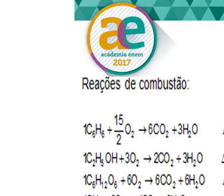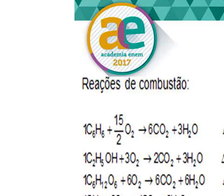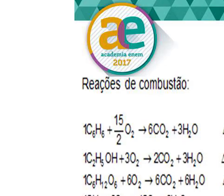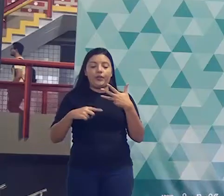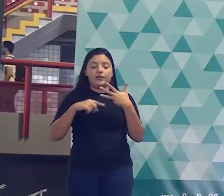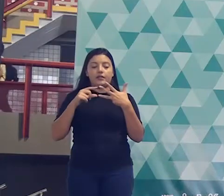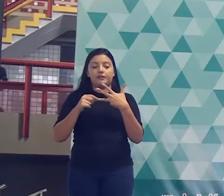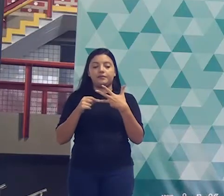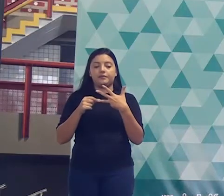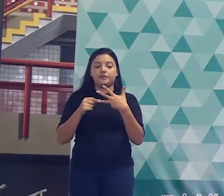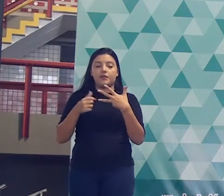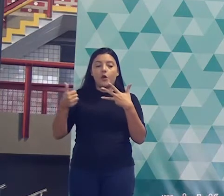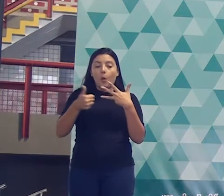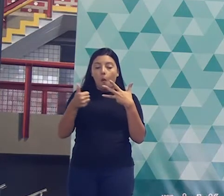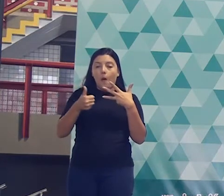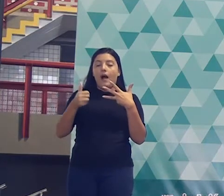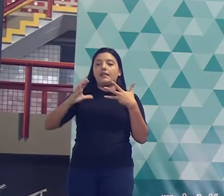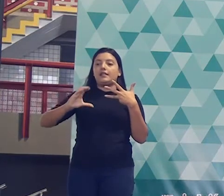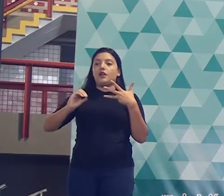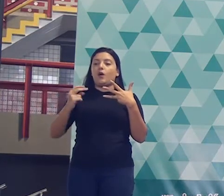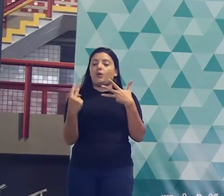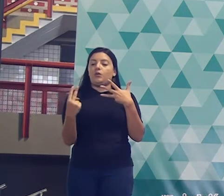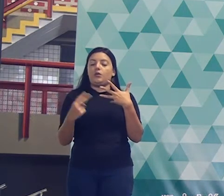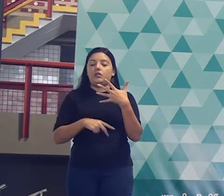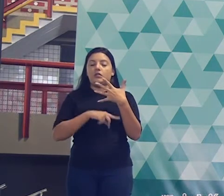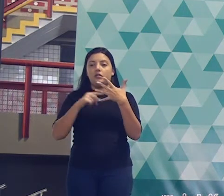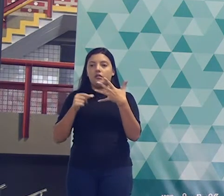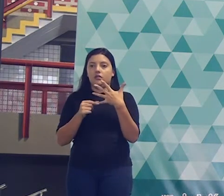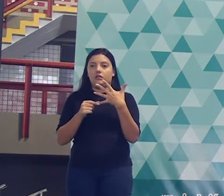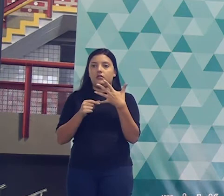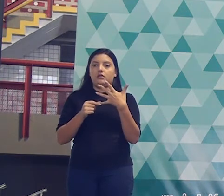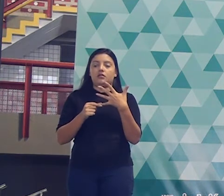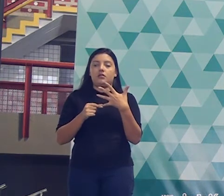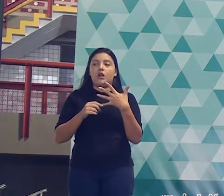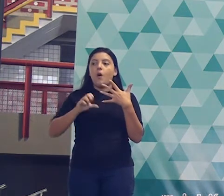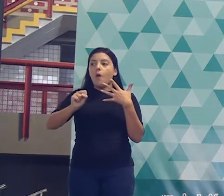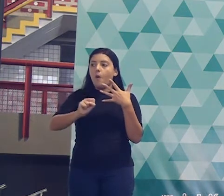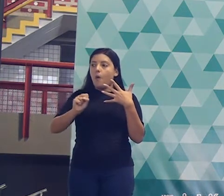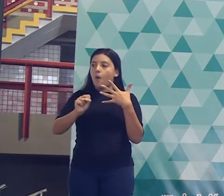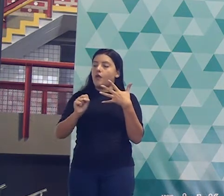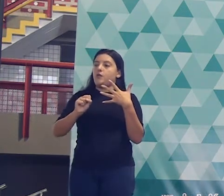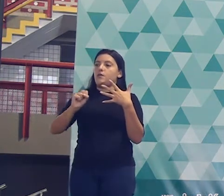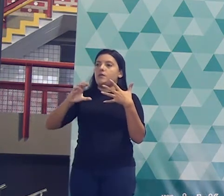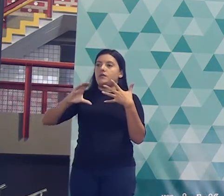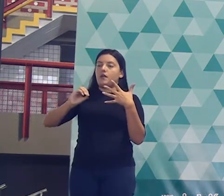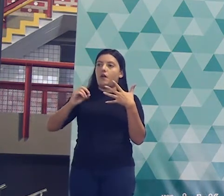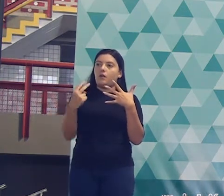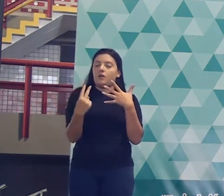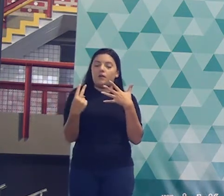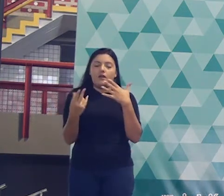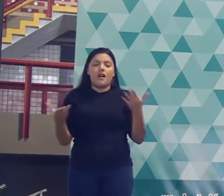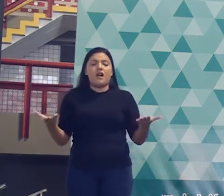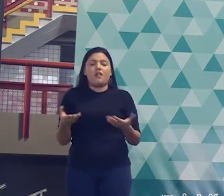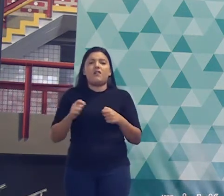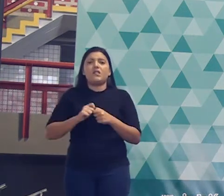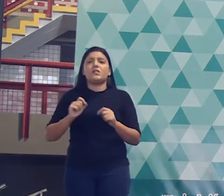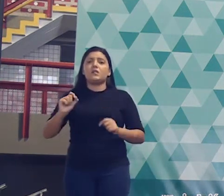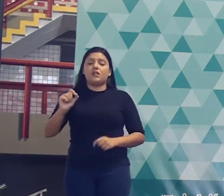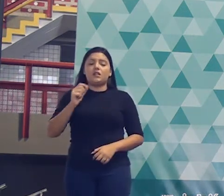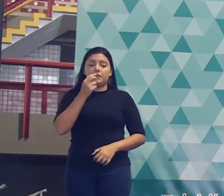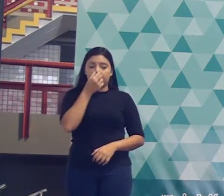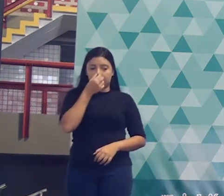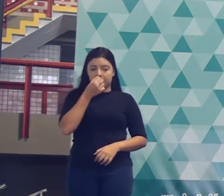Quarto combustível, 1 molécula de CO2. E o último combustível, 8 moléculas de CO2. Beleza, Levi. E agora, o que a gente vai